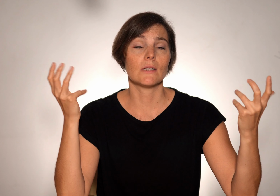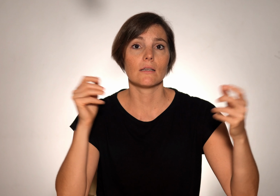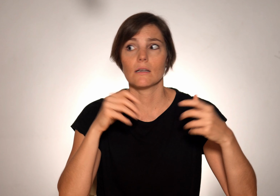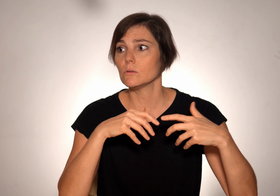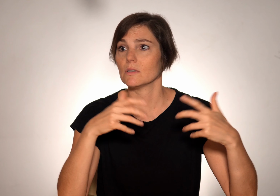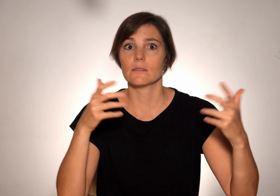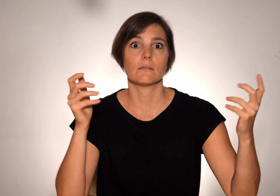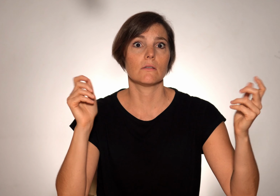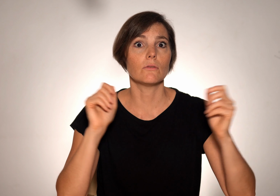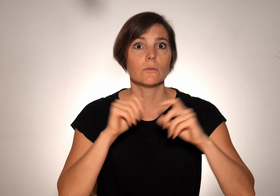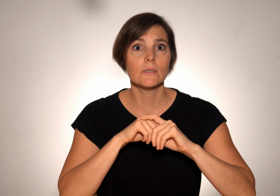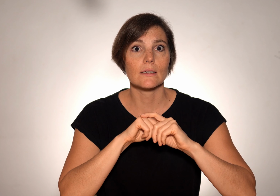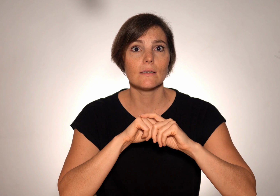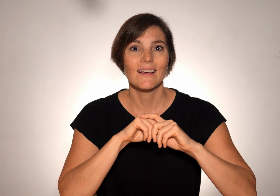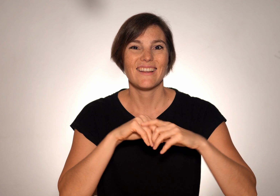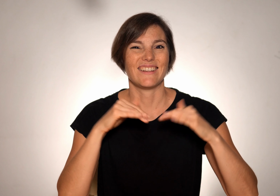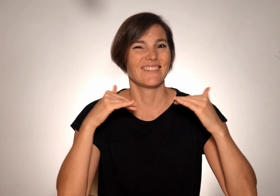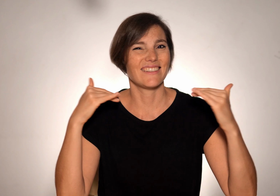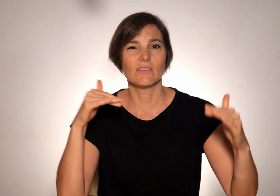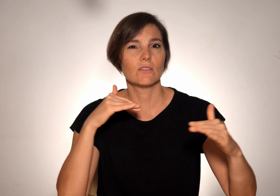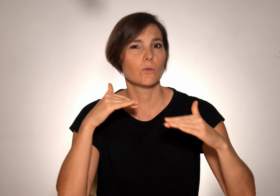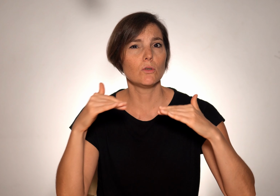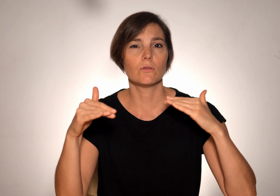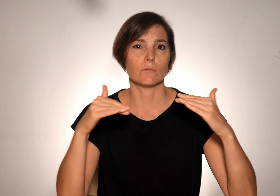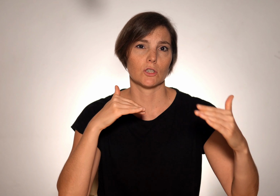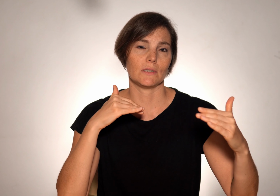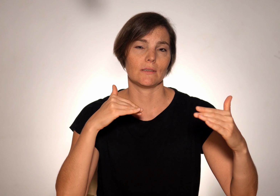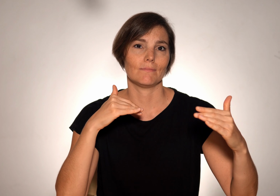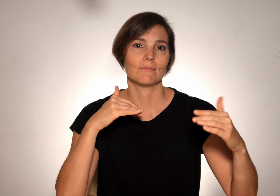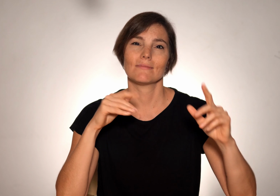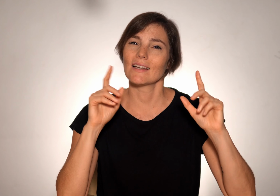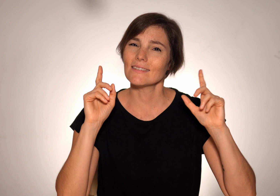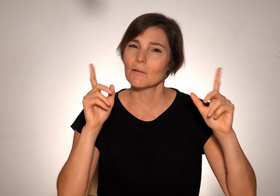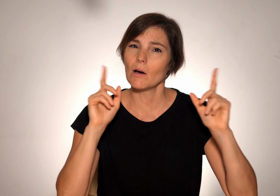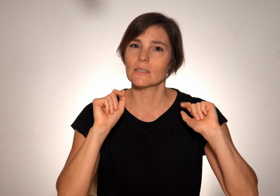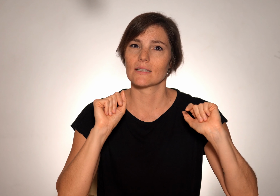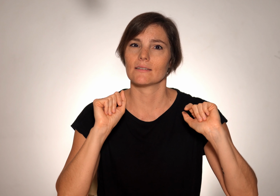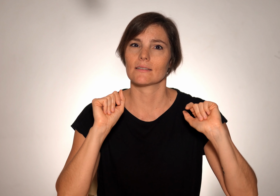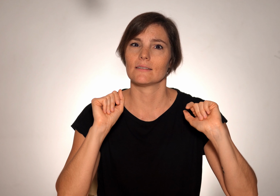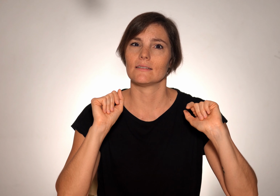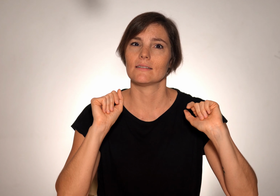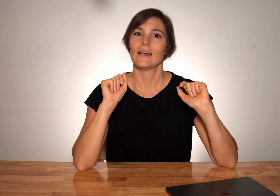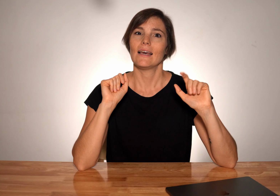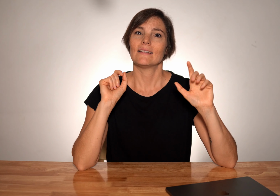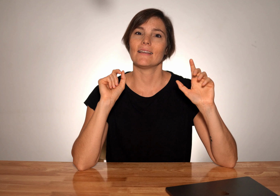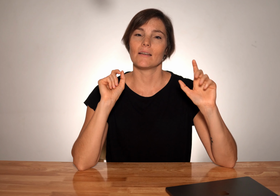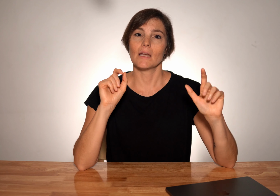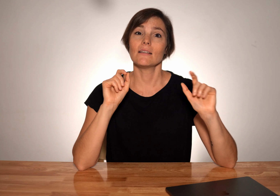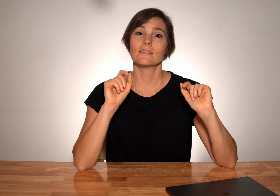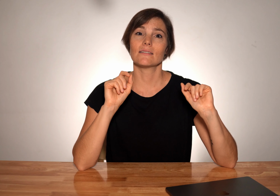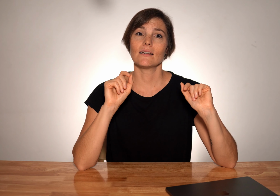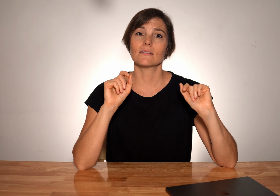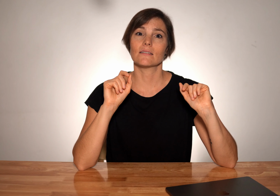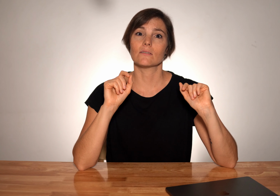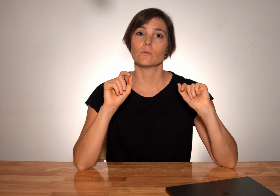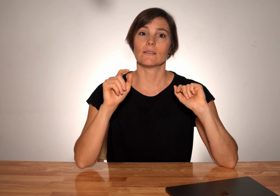denken, ja gut, wenn es jetzt nur rauf und runter geht, dann ist das ja irgendwie so ein Nullsummenspiel. Das ist aber auch nicht ganz richtig, denn am Ende des Tages ist es so, dass